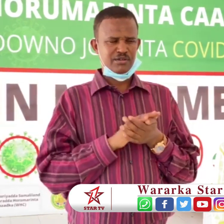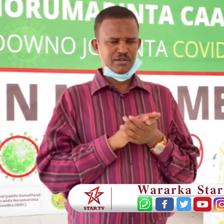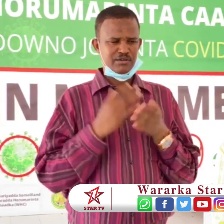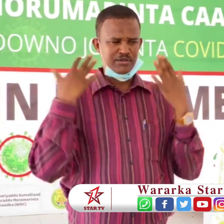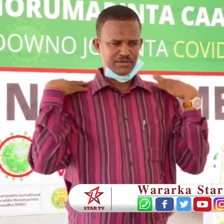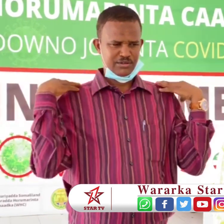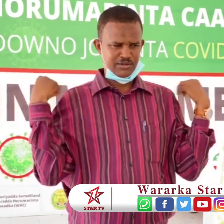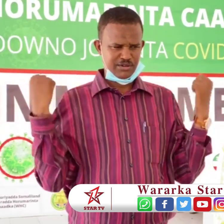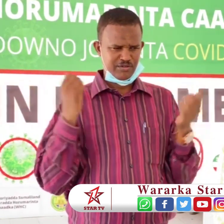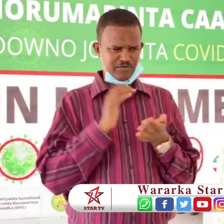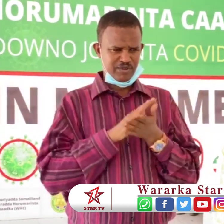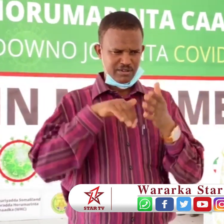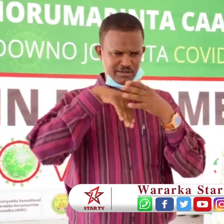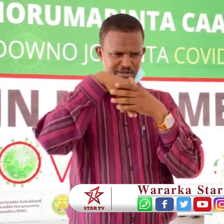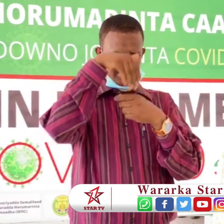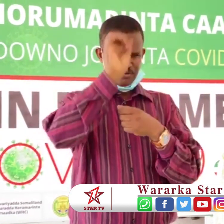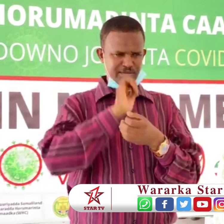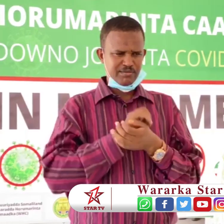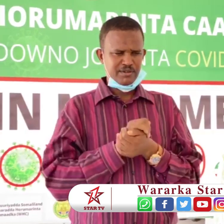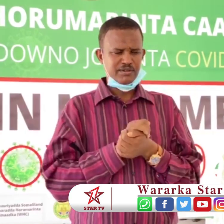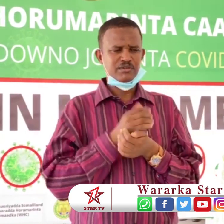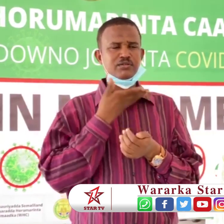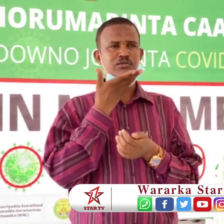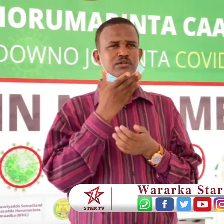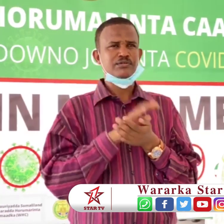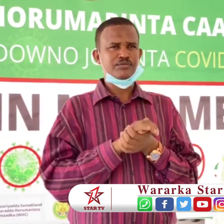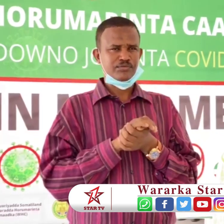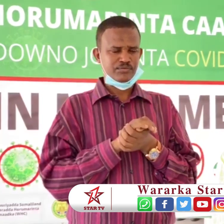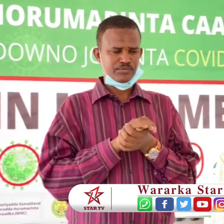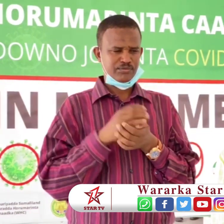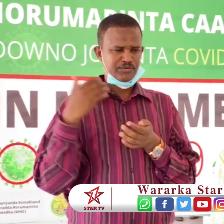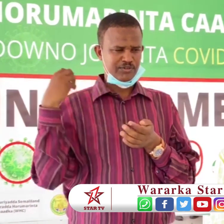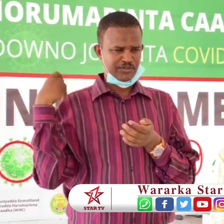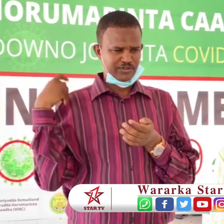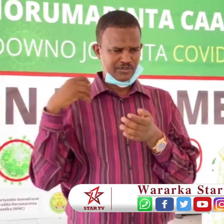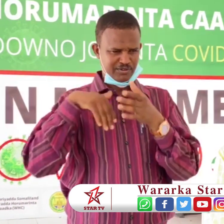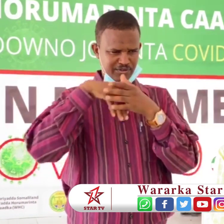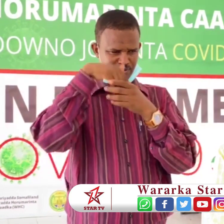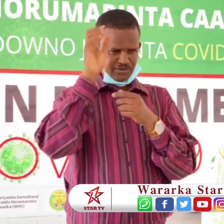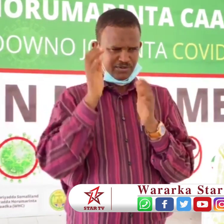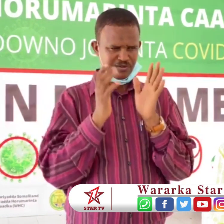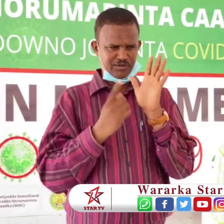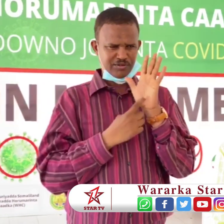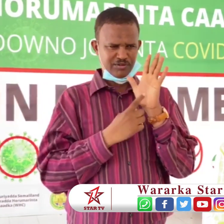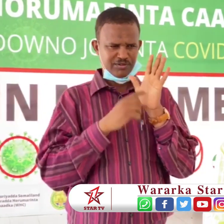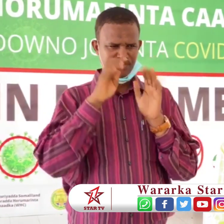lagu xanaaneeyay ee cusbitaalka ahayd waa tirada guud waa 46 qof